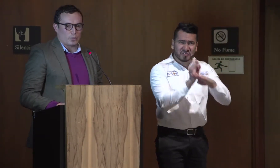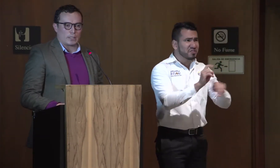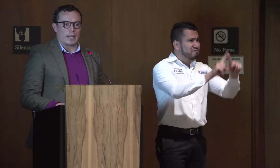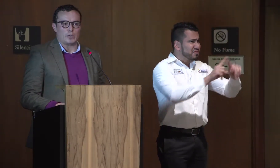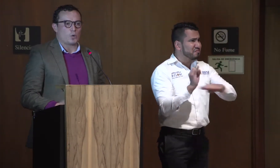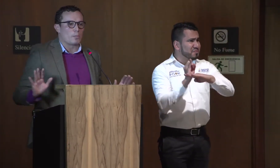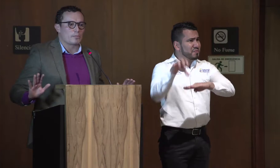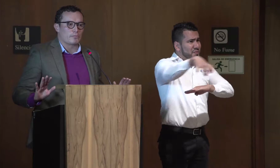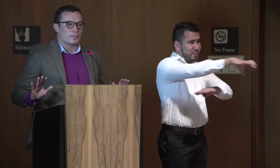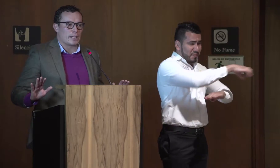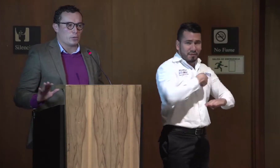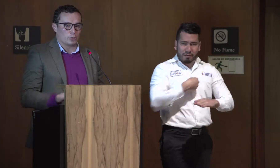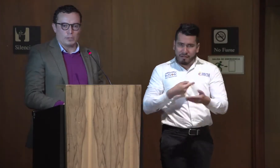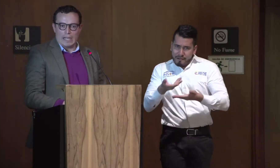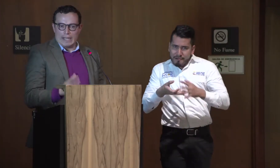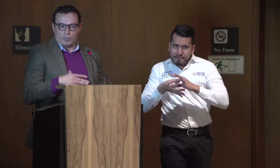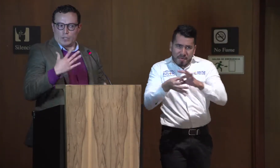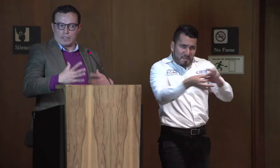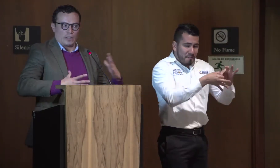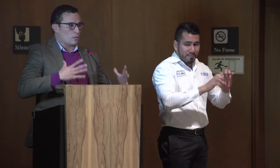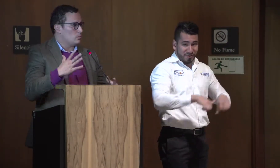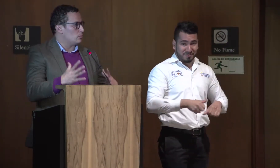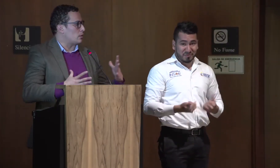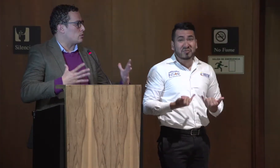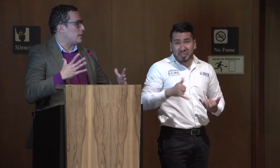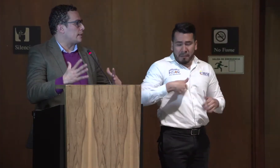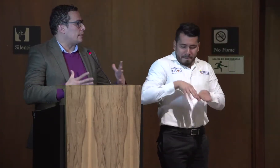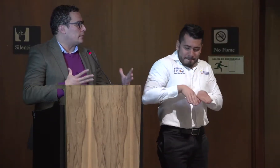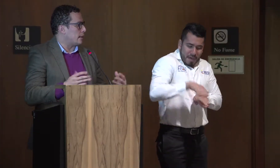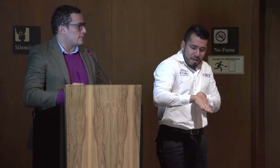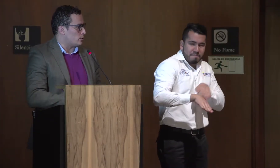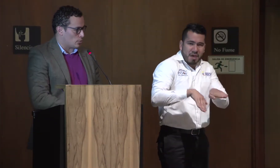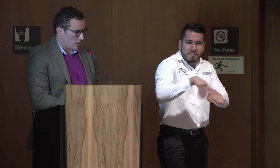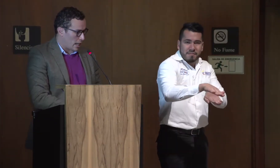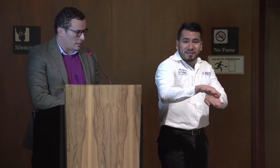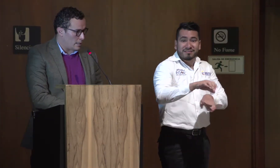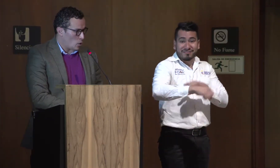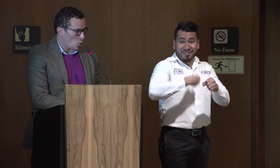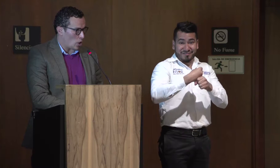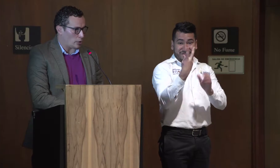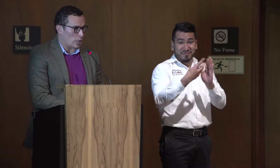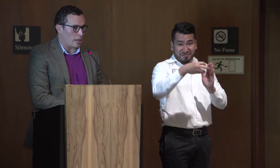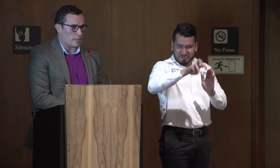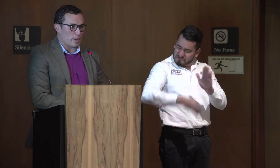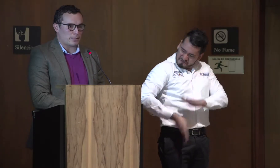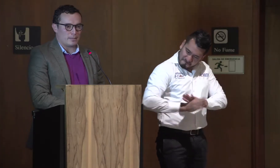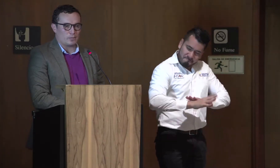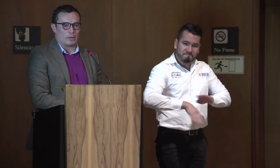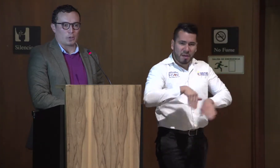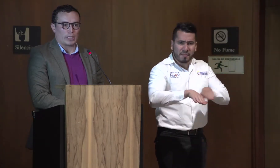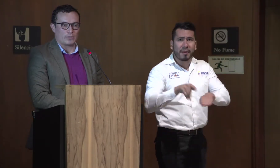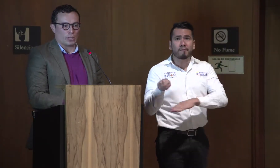unos pasos este año y lo vamos a profundizar el otro. Esto sigue siendo una cosa en la que cada institución está colocando cada vez